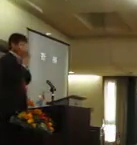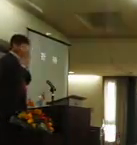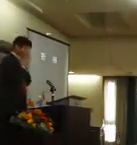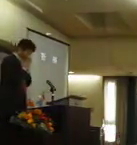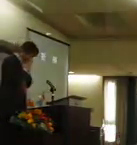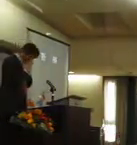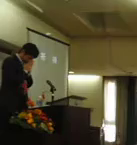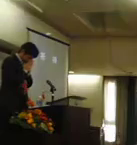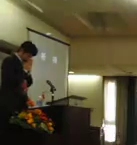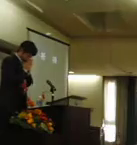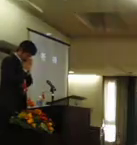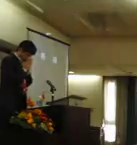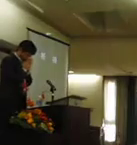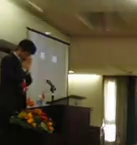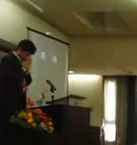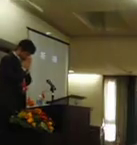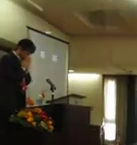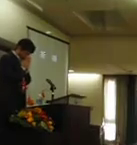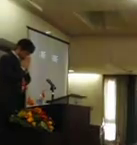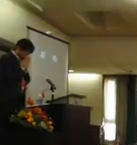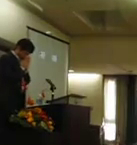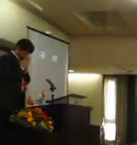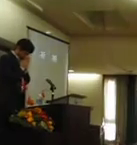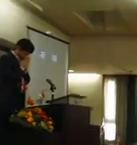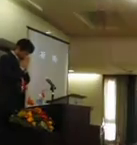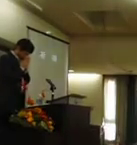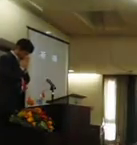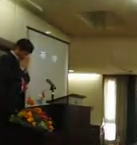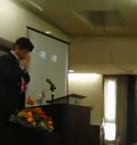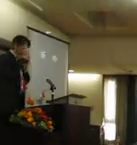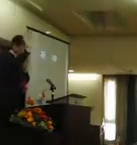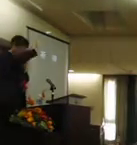それでは礼拝のためにお祈りさせていただきます。